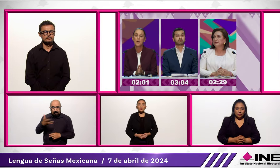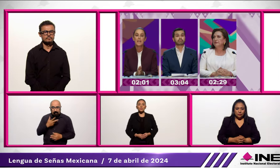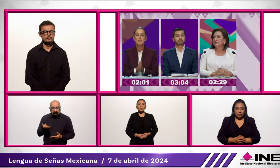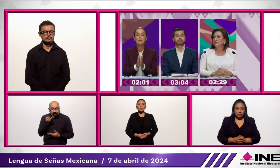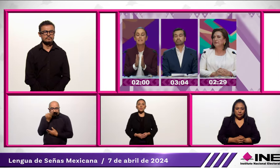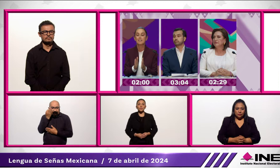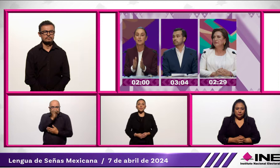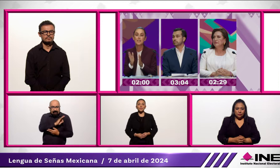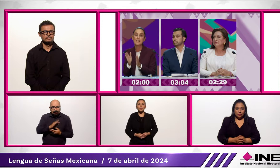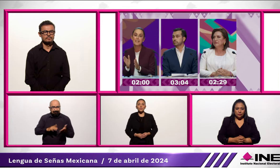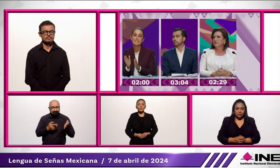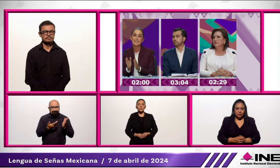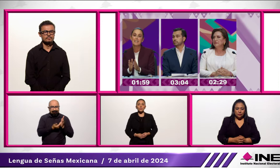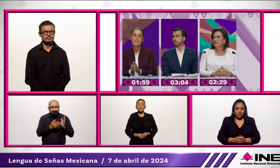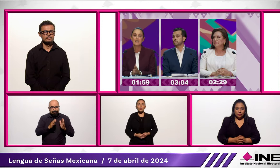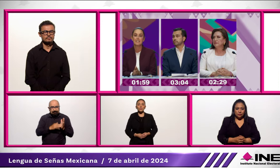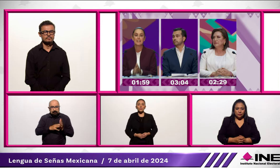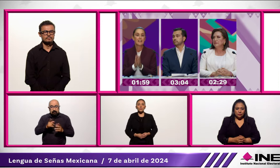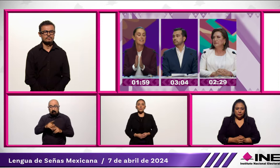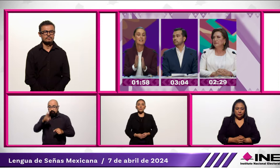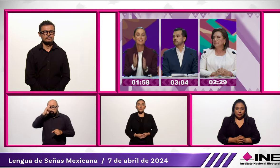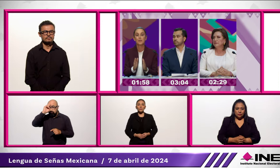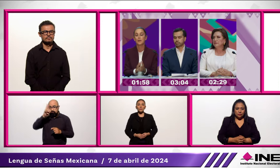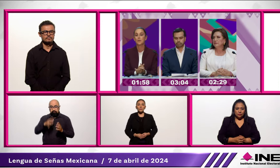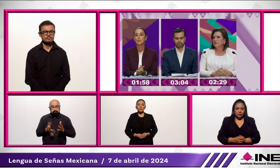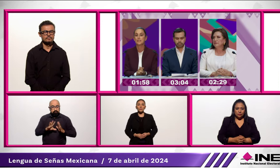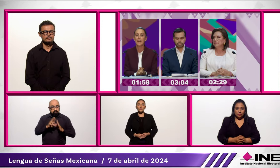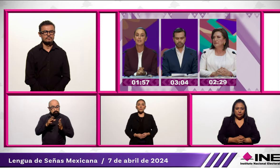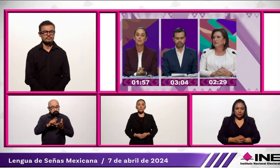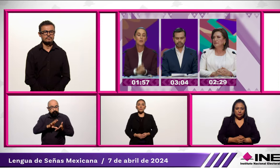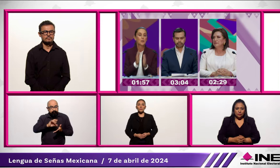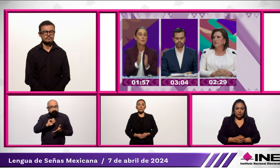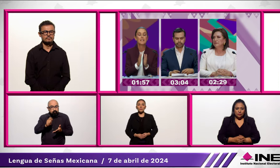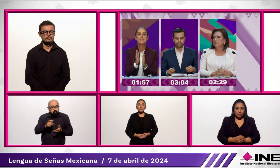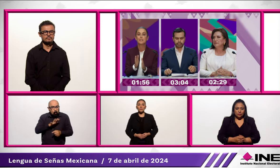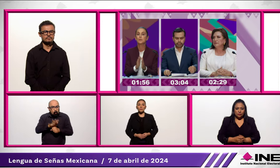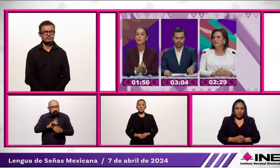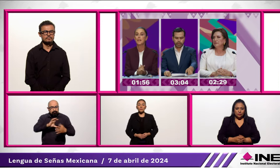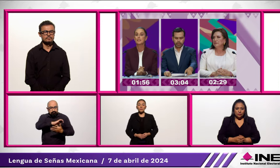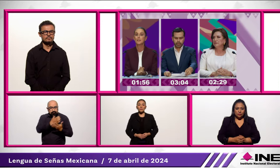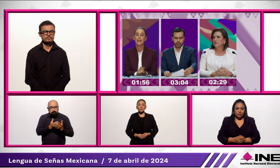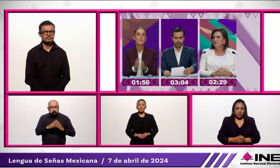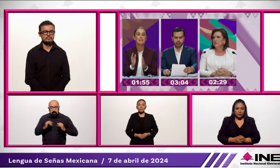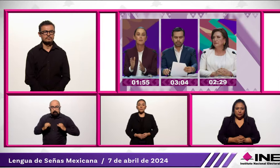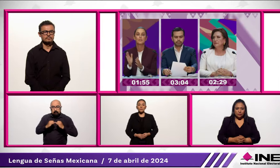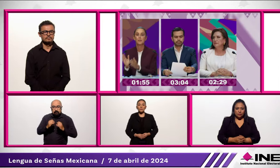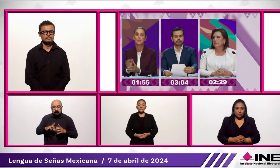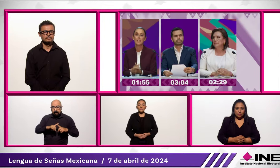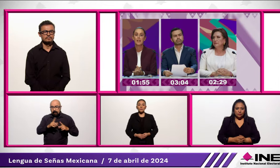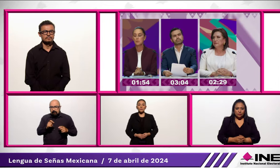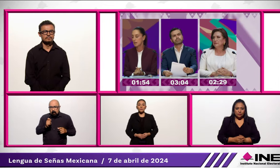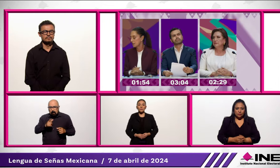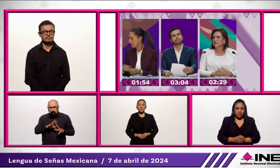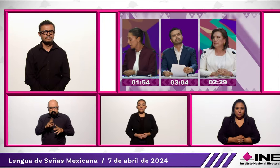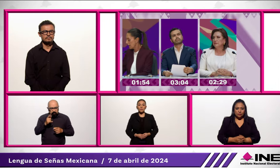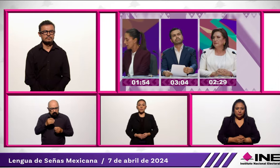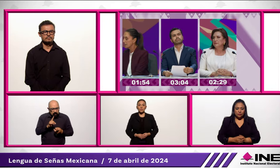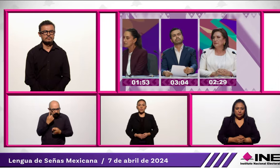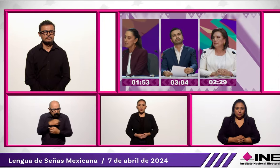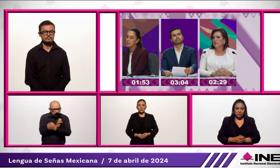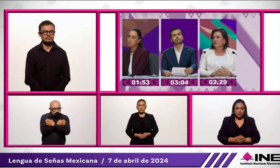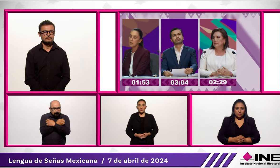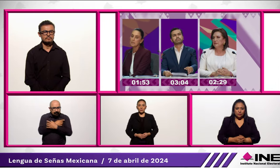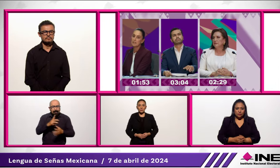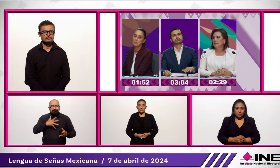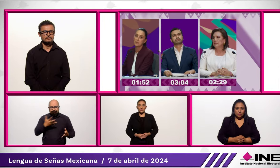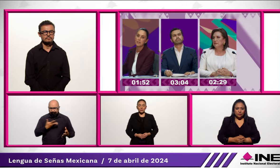falsificó invitaciones restringidas en el caso de contratos con el Instituto Nacional de Evaluación Educativa. Aquí